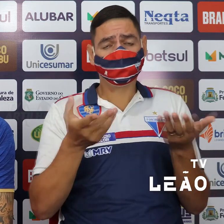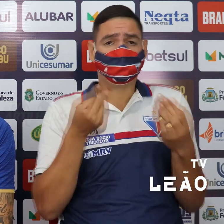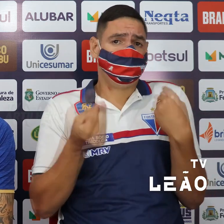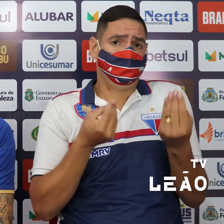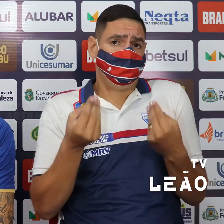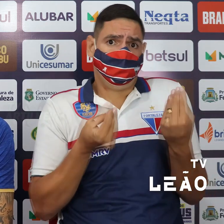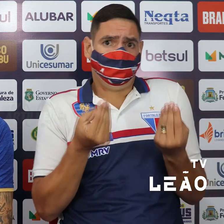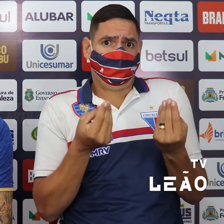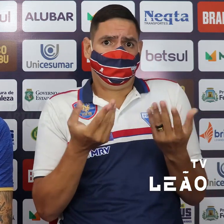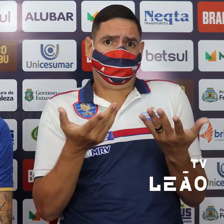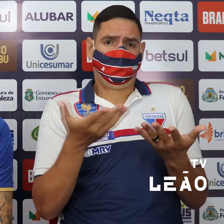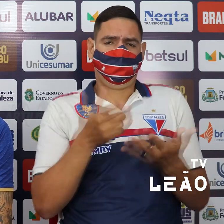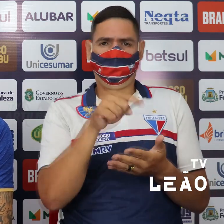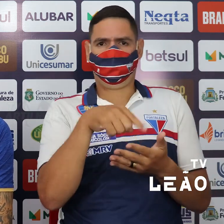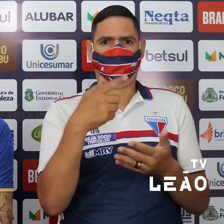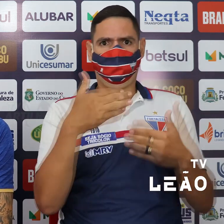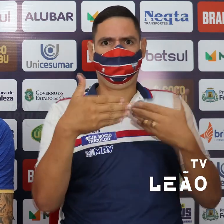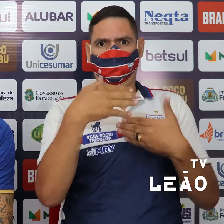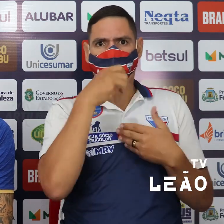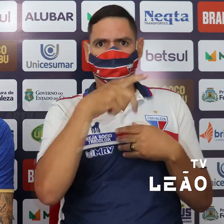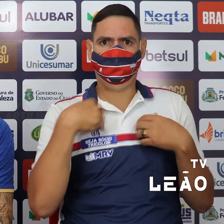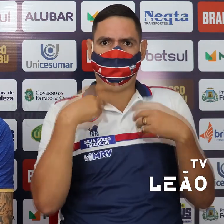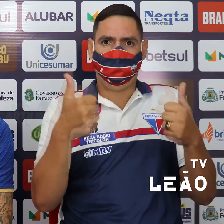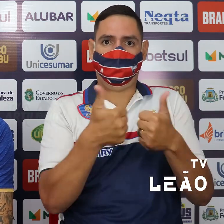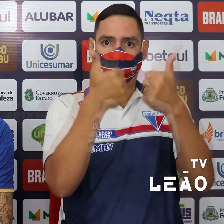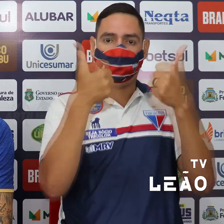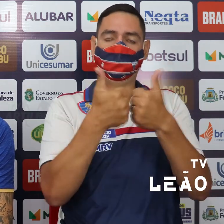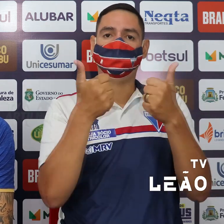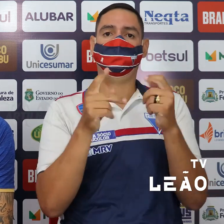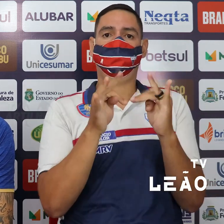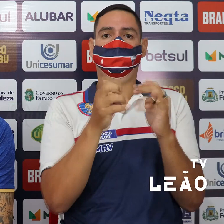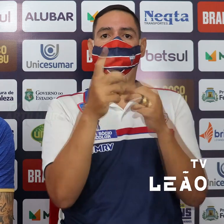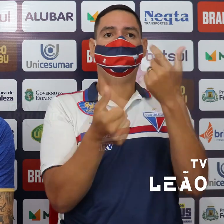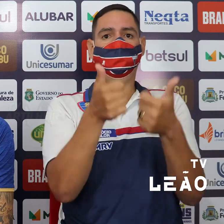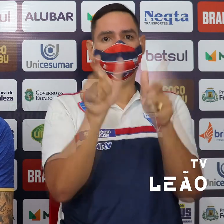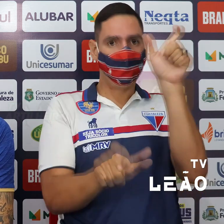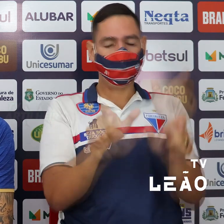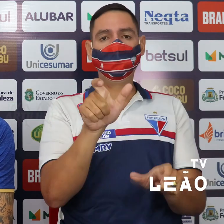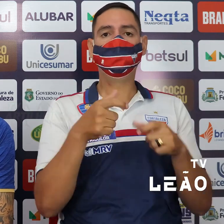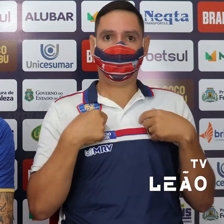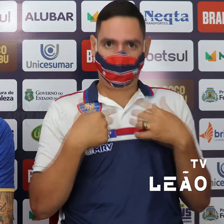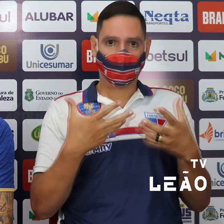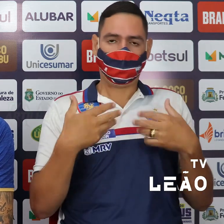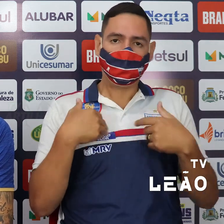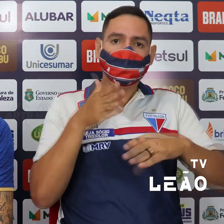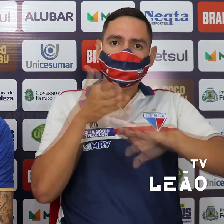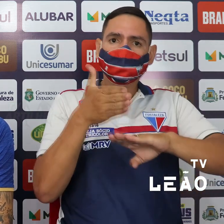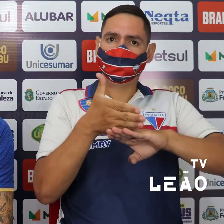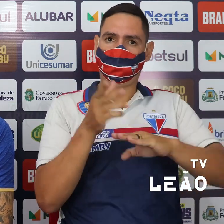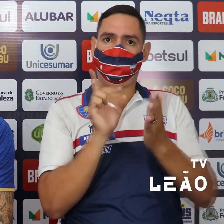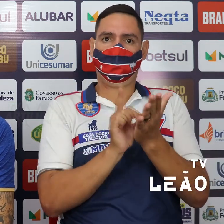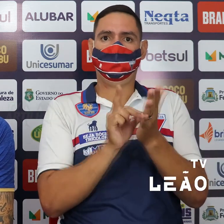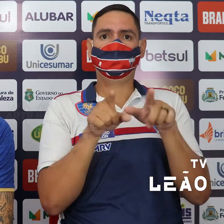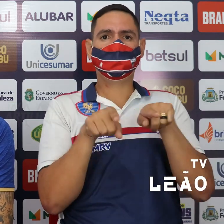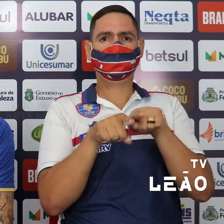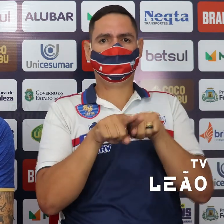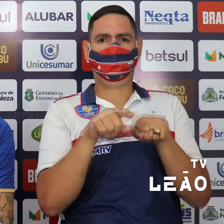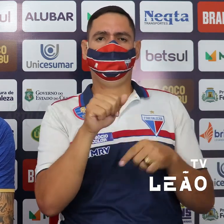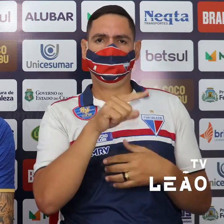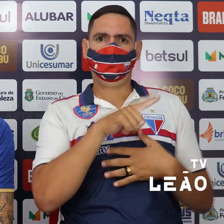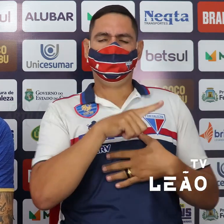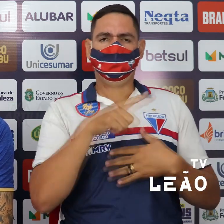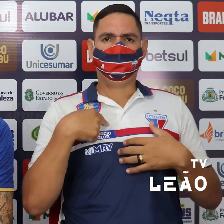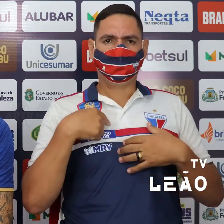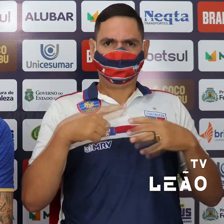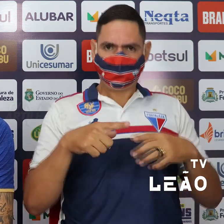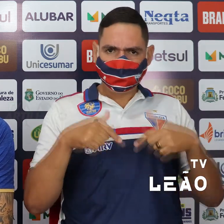não tem essa. É clássico, vai estar todo mundo inteiro, tenho certeza. Todos querem jogar, todos querem dar o seu